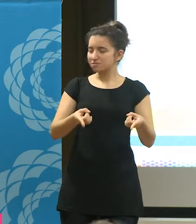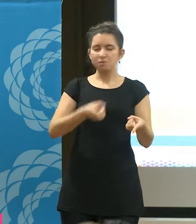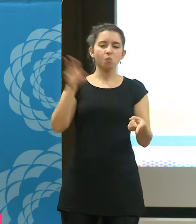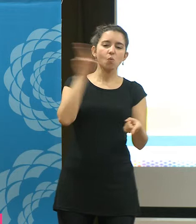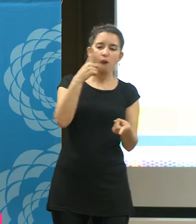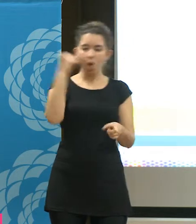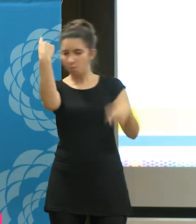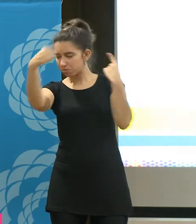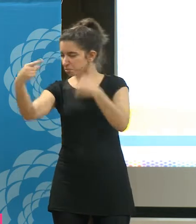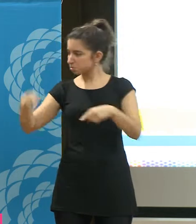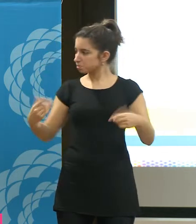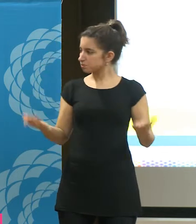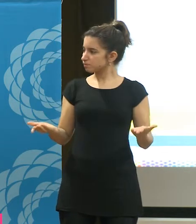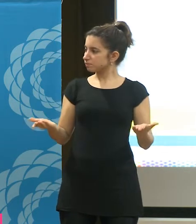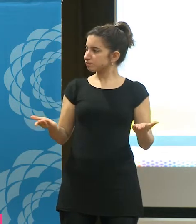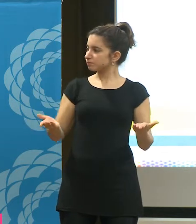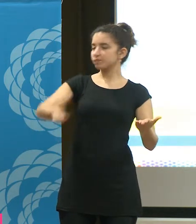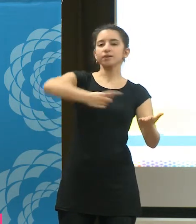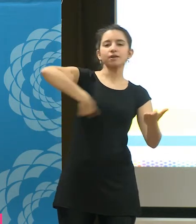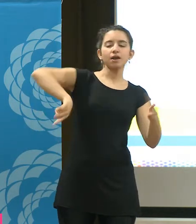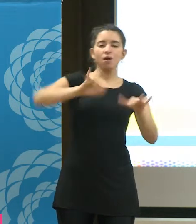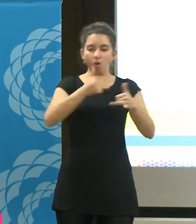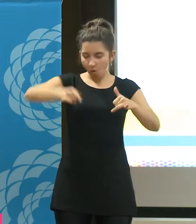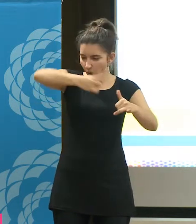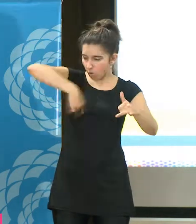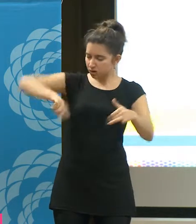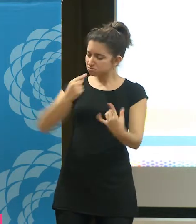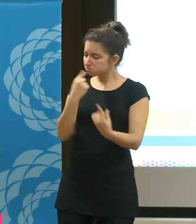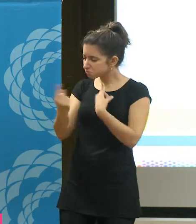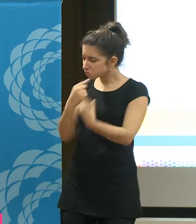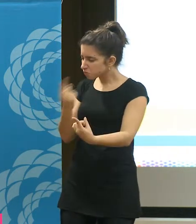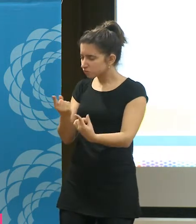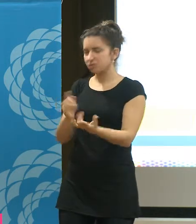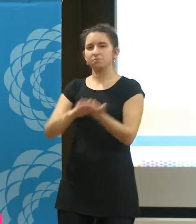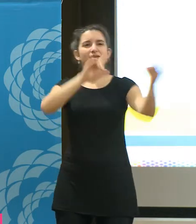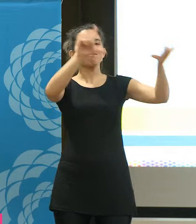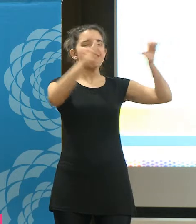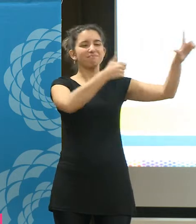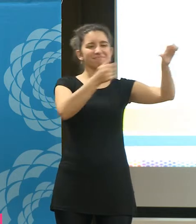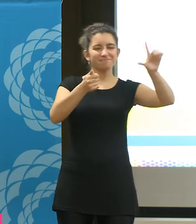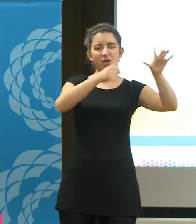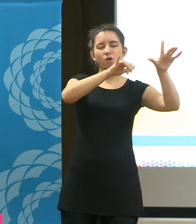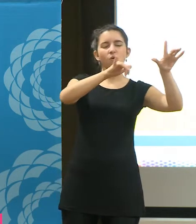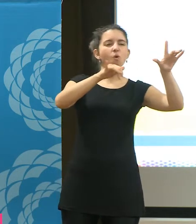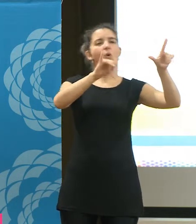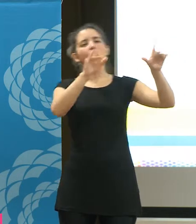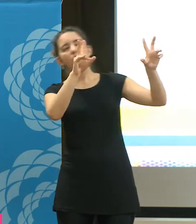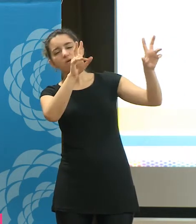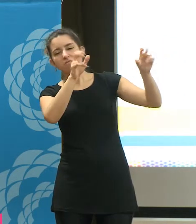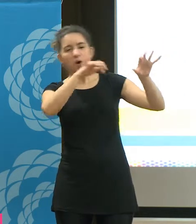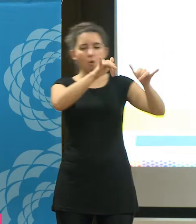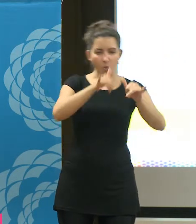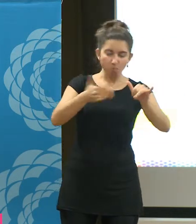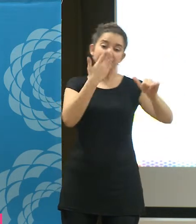sexo. La opinión de los estudiantes consultados acerca de los programas para jóvenes que difunden los canales de televisión abierta de la ciudad